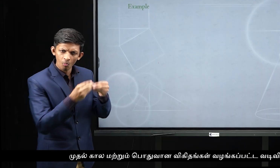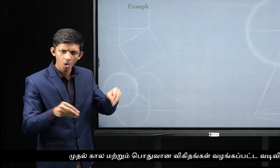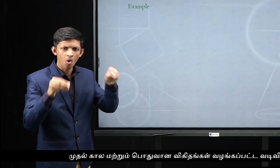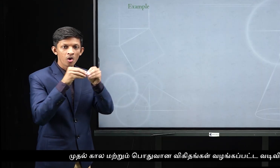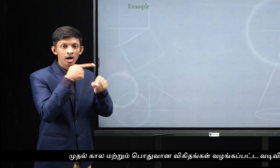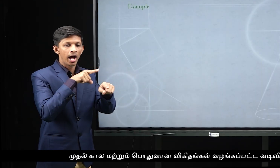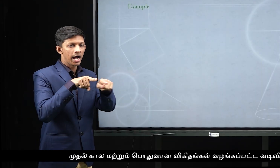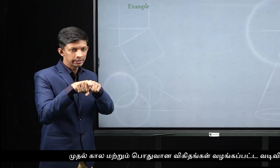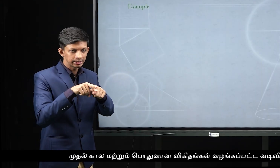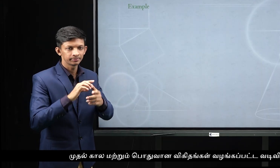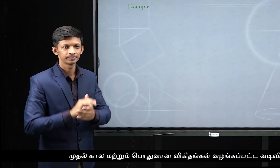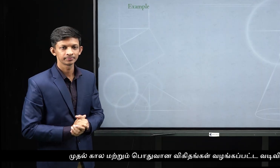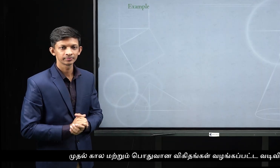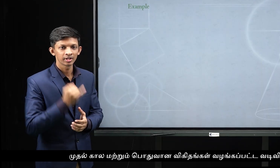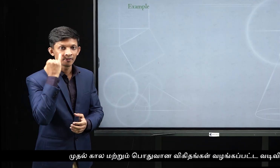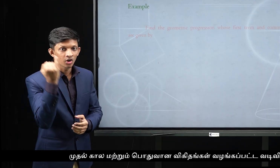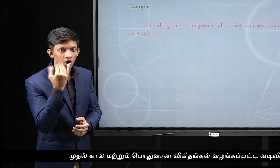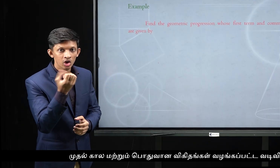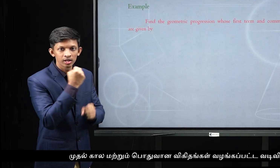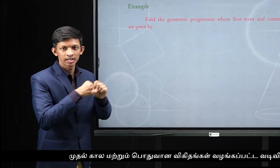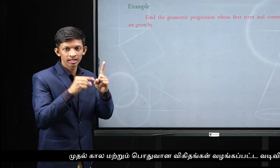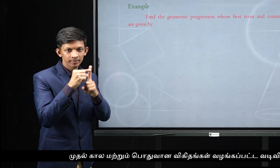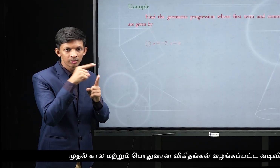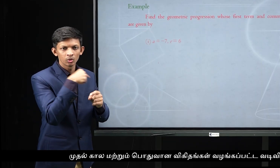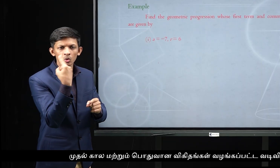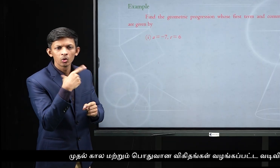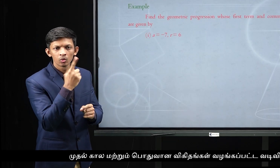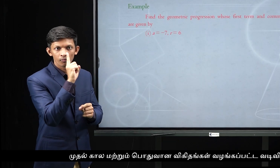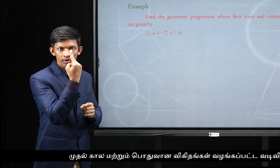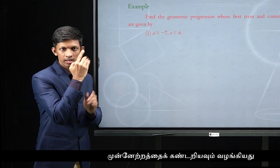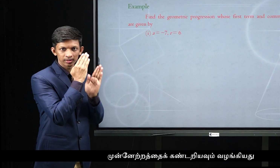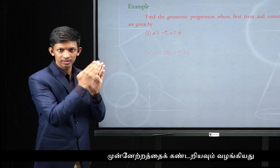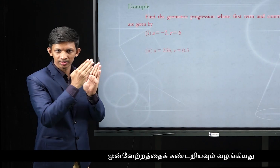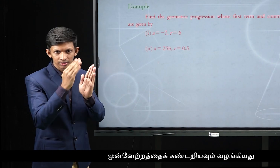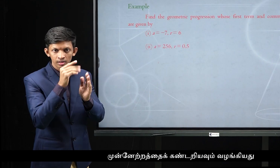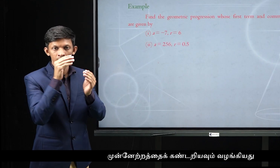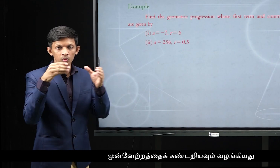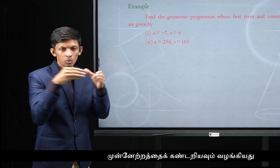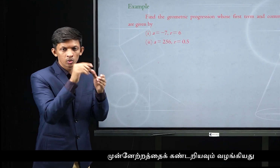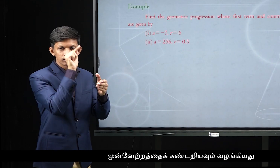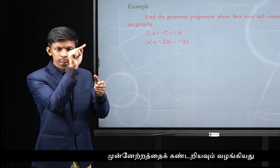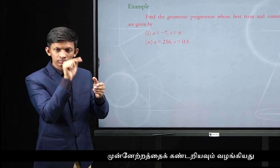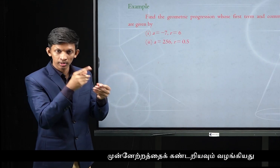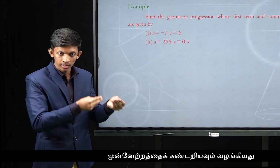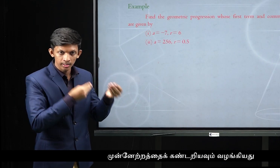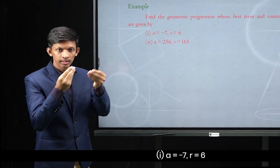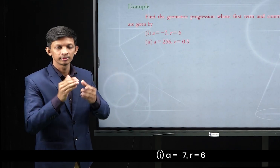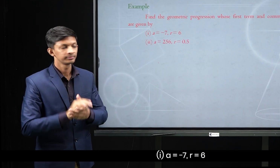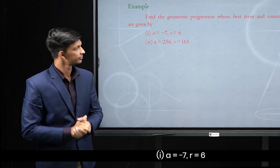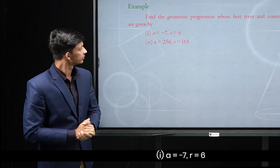கால மற்றும் பொதுவான விகிதங்கள் வழங்கப்பட்ட வடிவியல் முன்னேற்றத்தை கண்டறியவும் வழங்கியது. ஏ